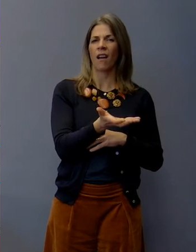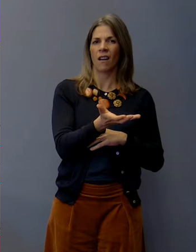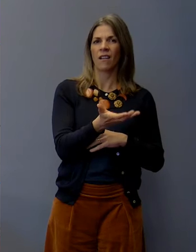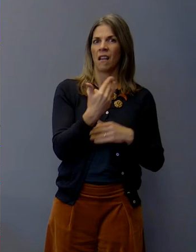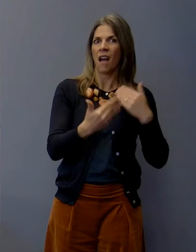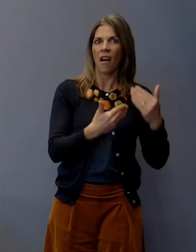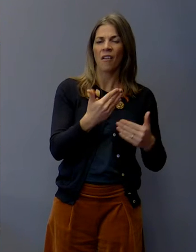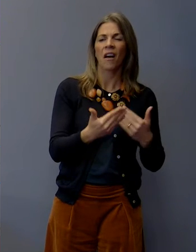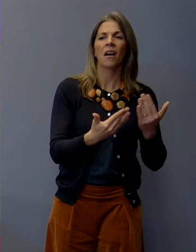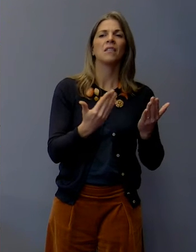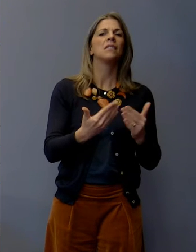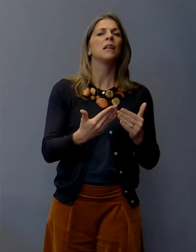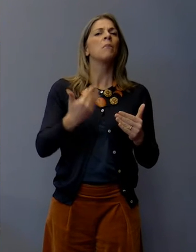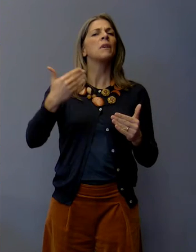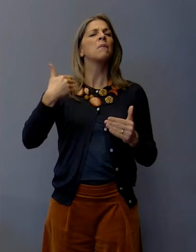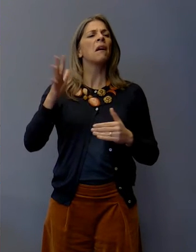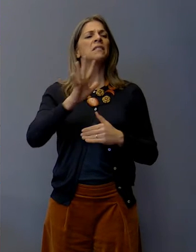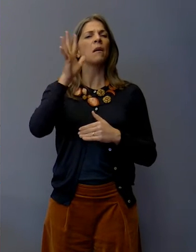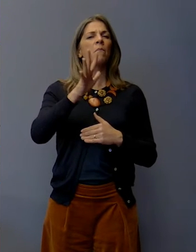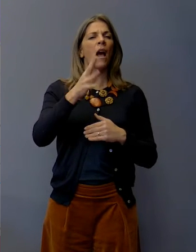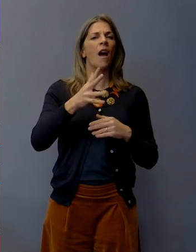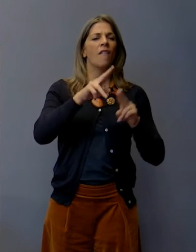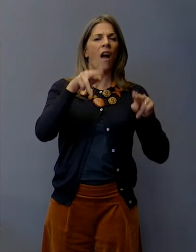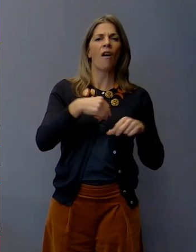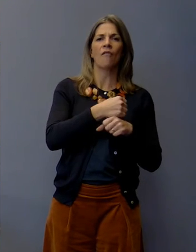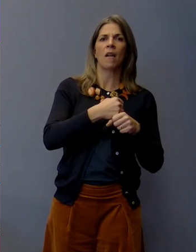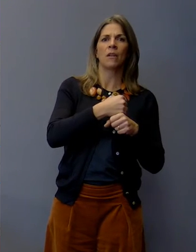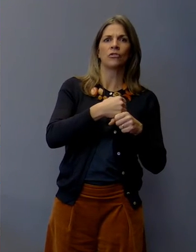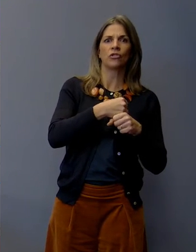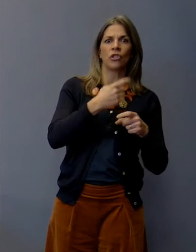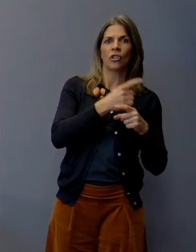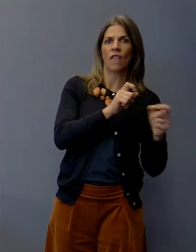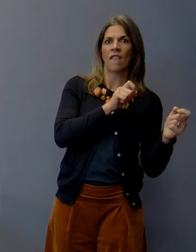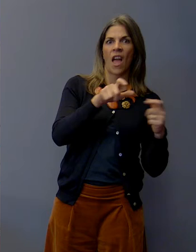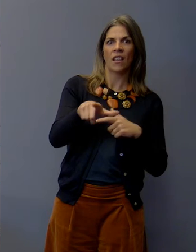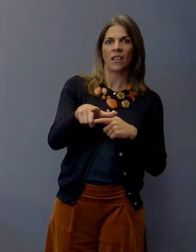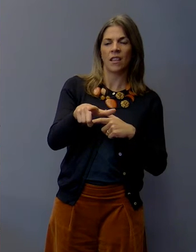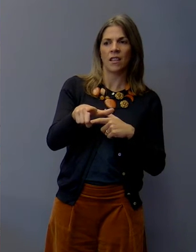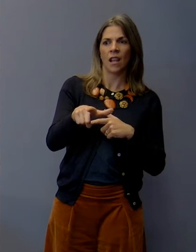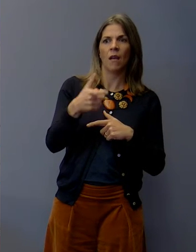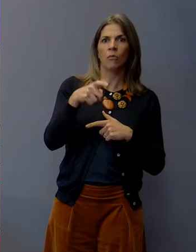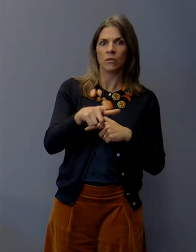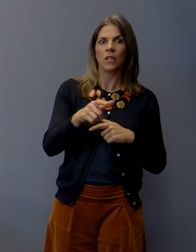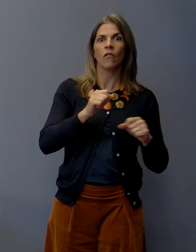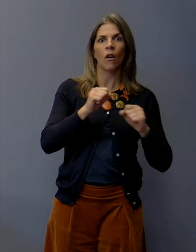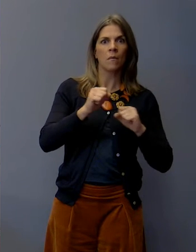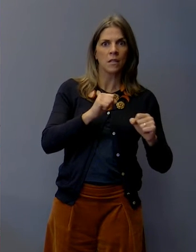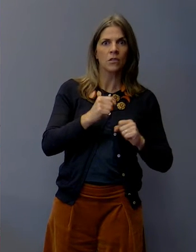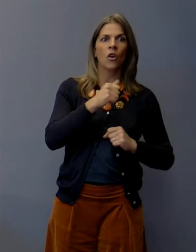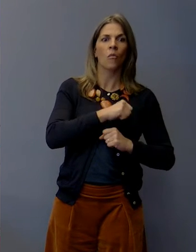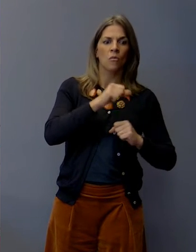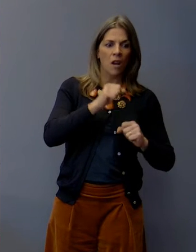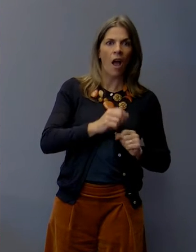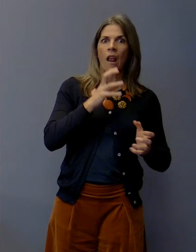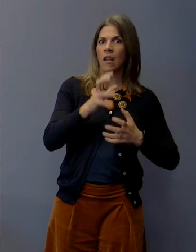prima si e sembrava che le farmacie se non si vendevano le farmacie sarebbe andata in rovina l'amministrazione comunale poi fortunatamente